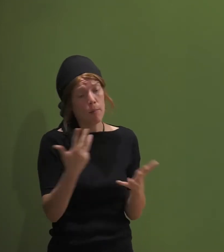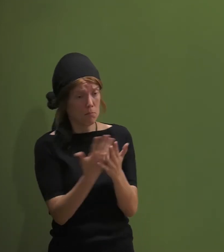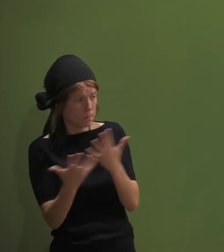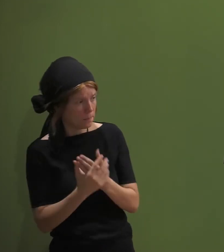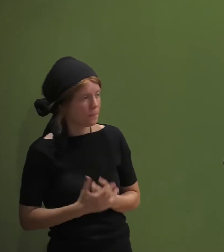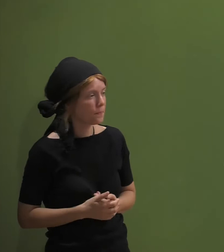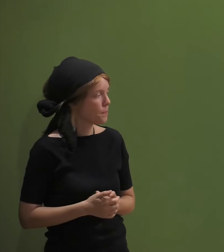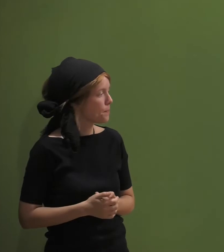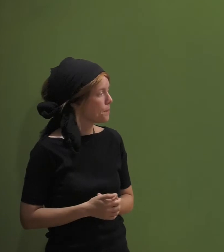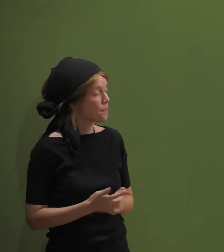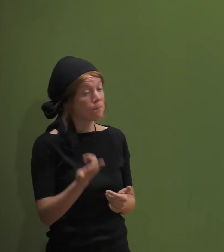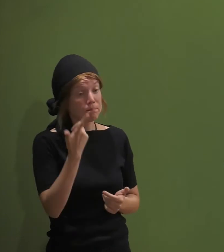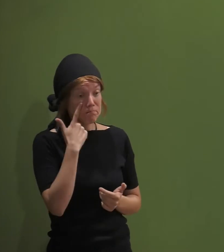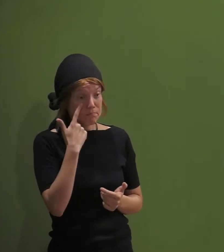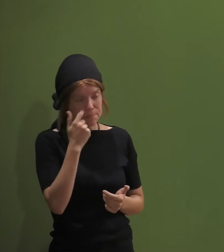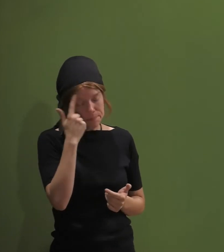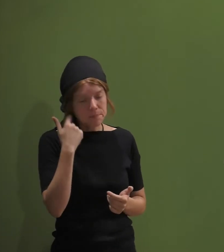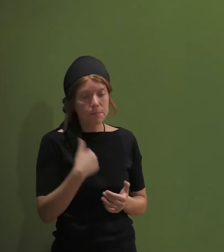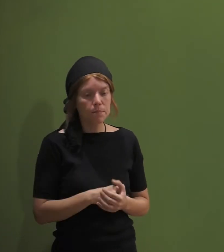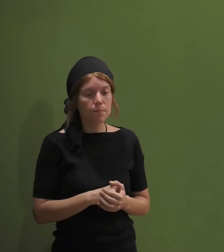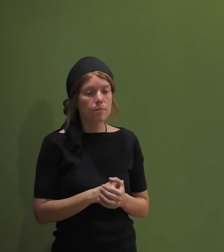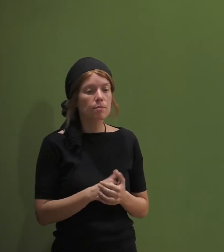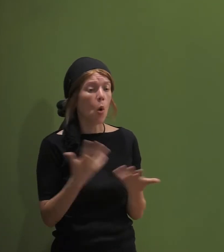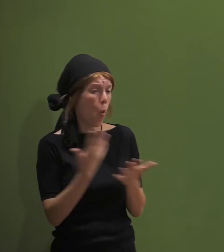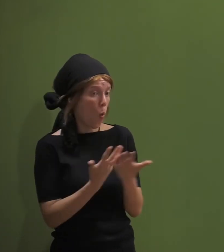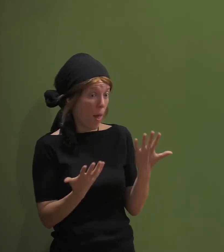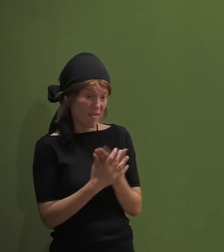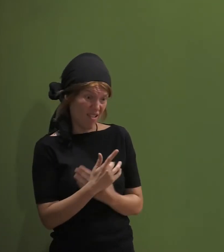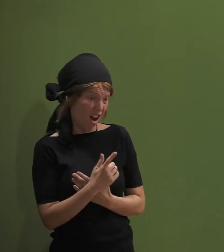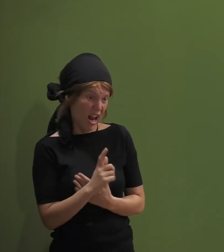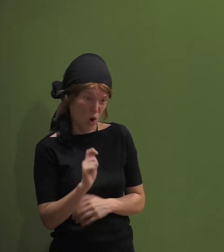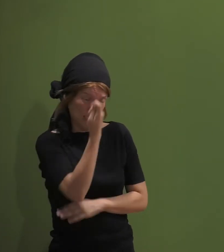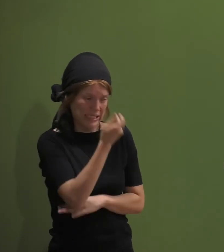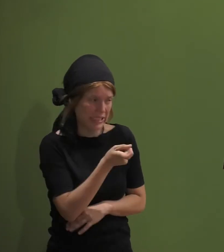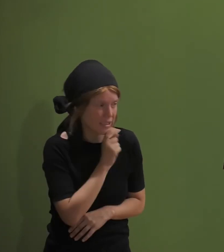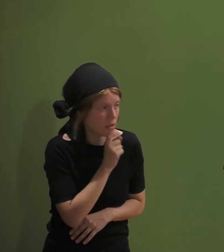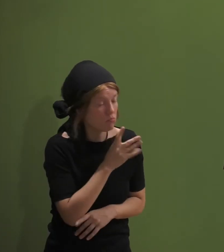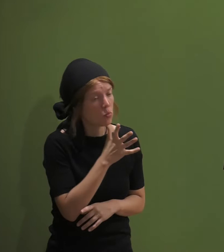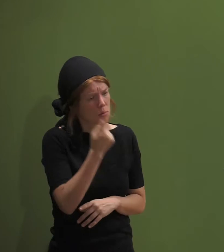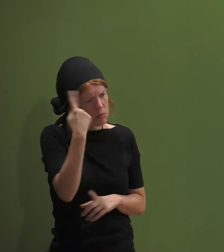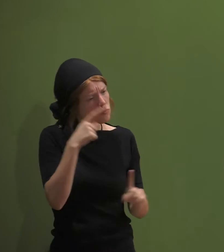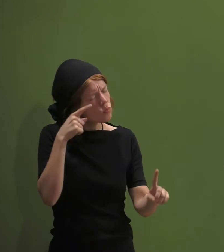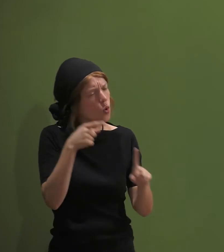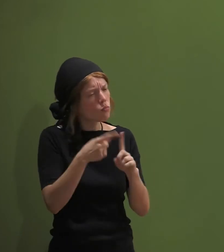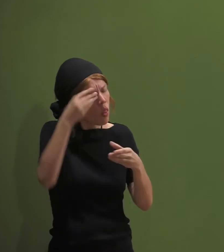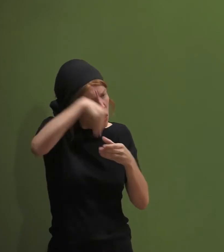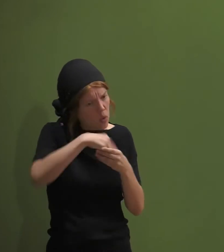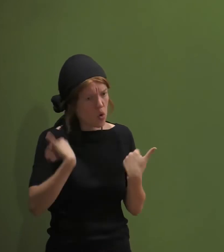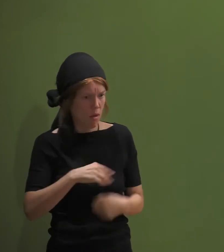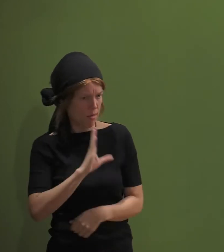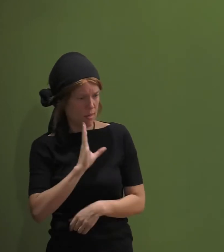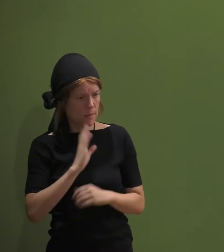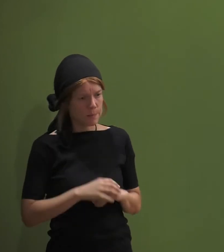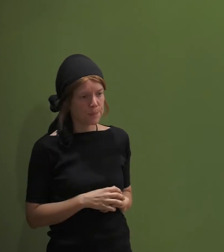intercalados. Como puede apreciarse, un cóctel nada fácil de conseguir, sobre todo teniendo en cuenta los objetivos implícitos ya